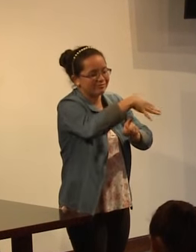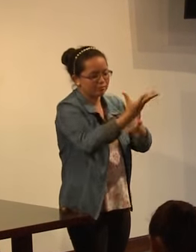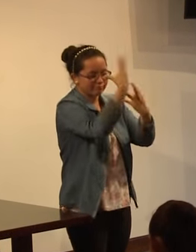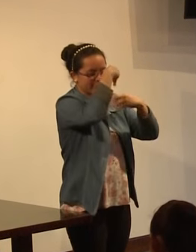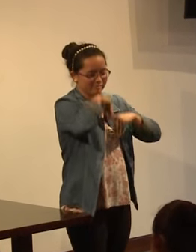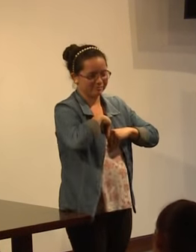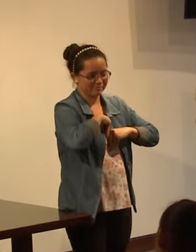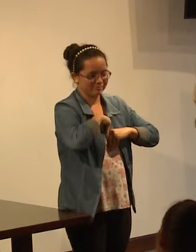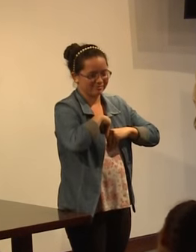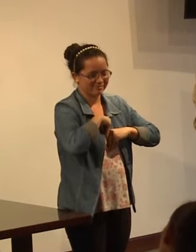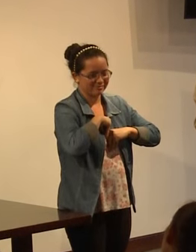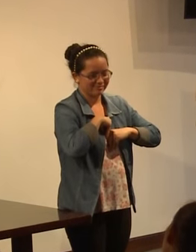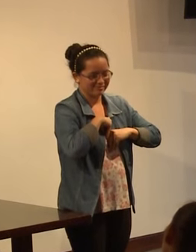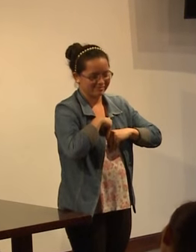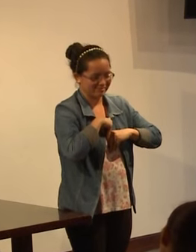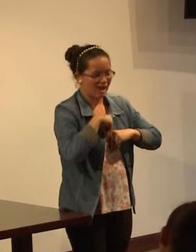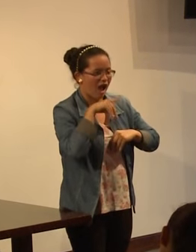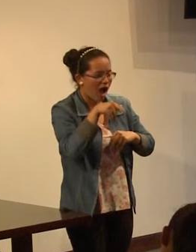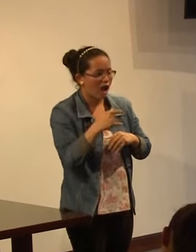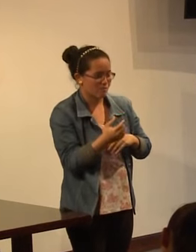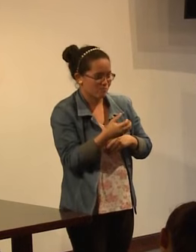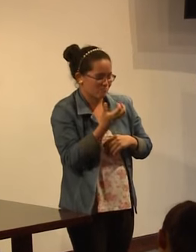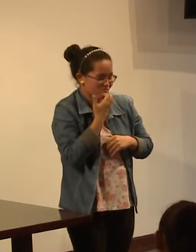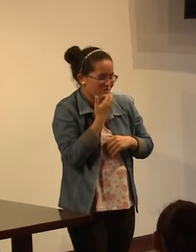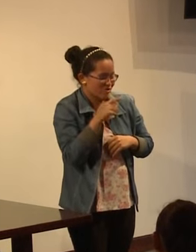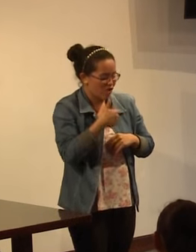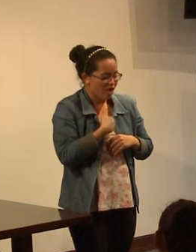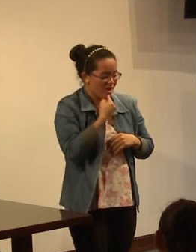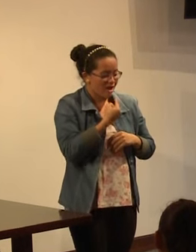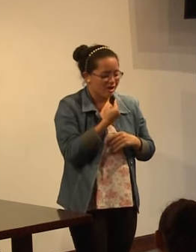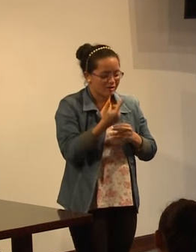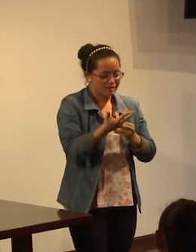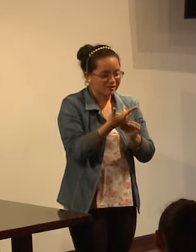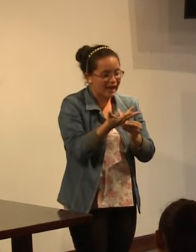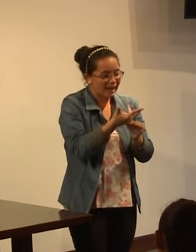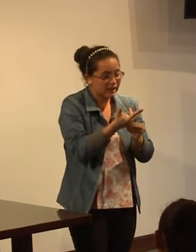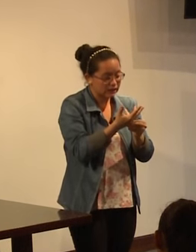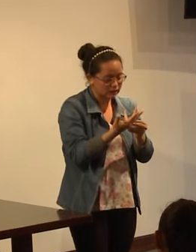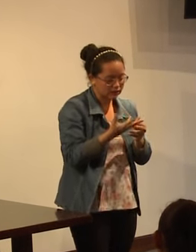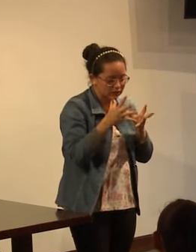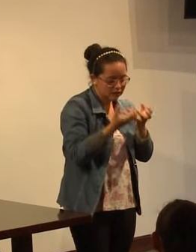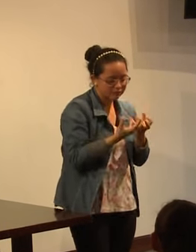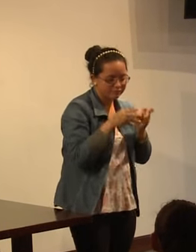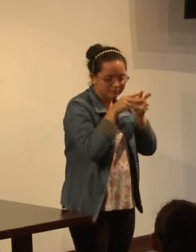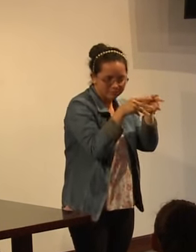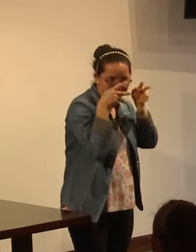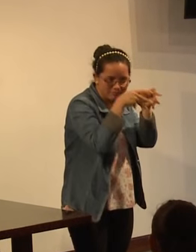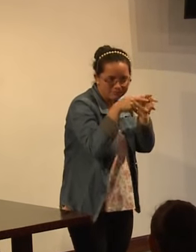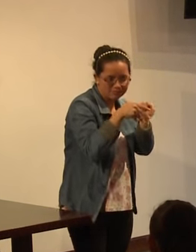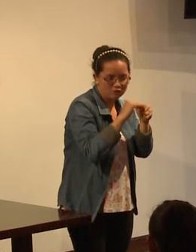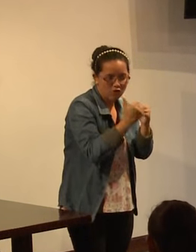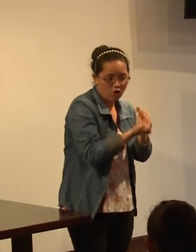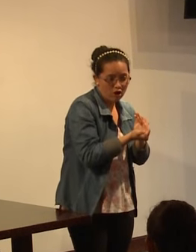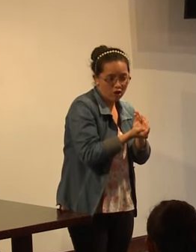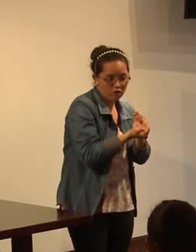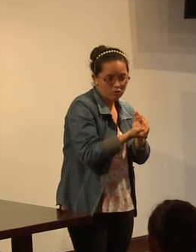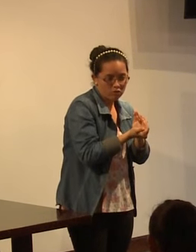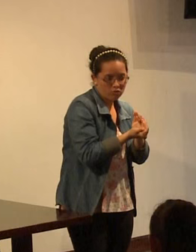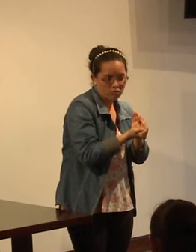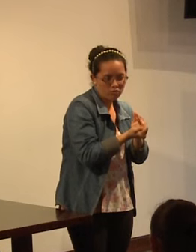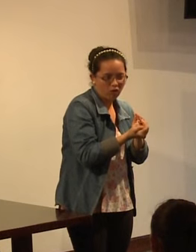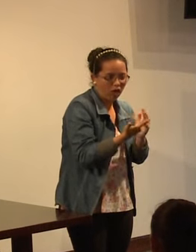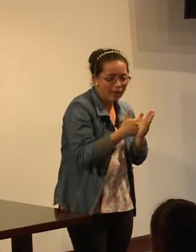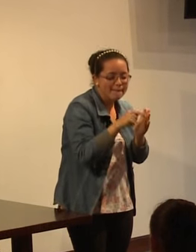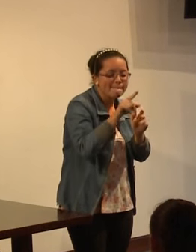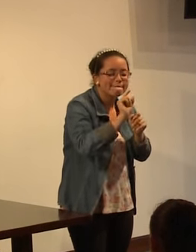si uno dijera que va a enseñar artes en un colegio y lo va a meter en el contexto escolar, lo que tiene que entender es que lo que está enseñando es un lenguaje. Y eso creo que